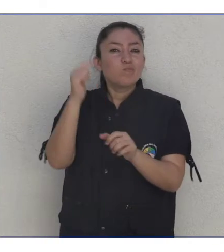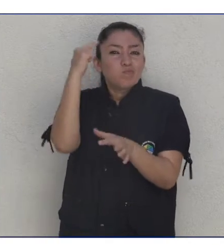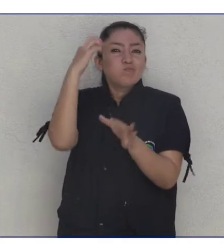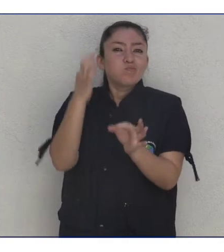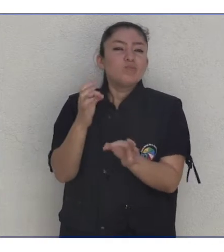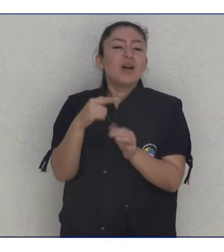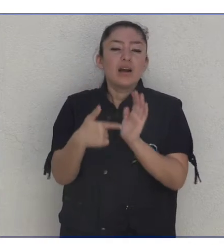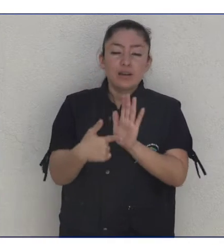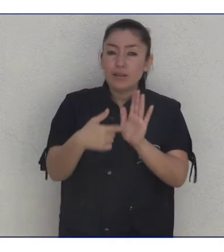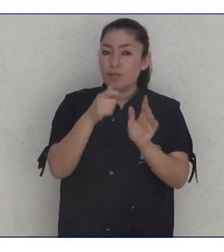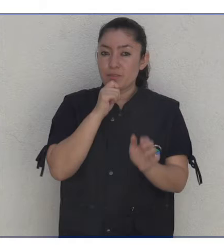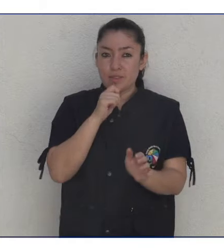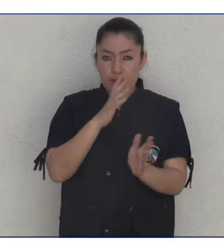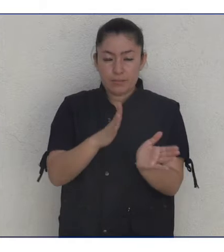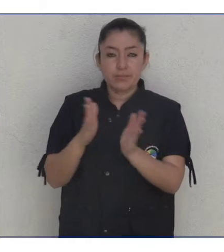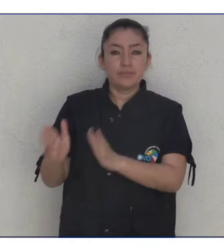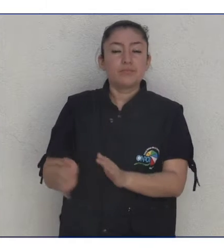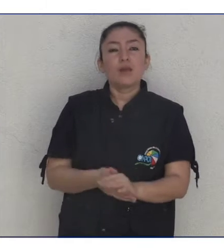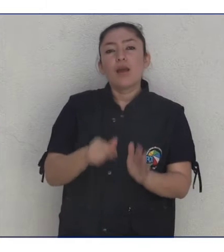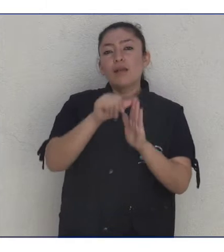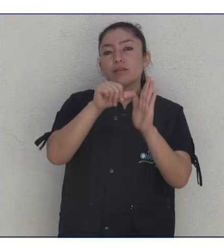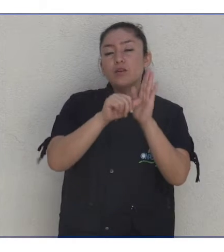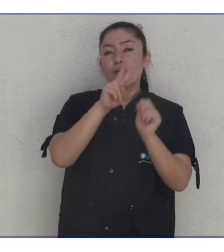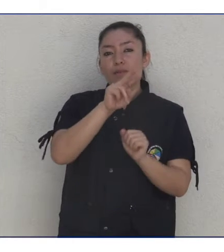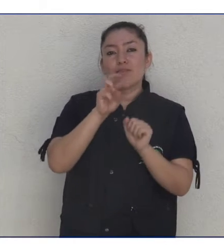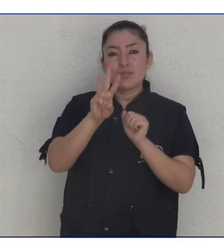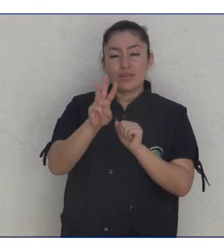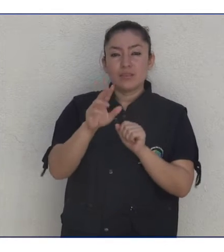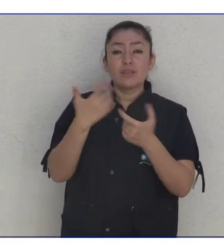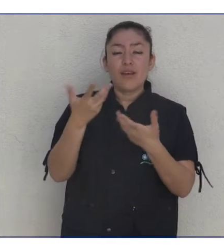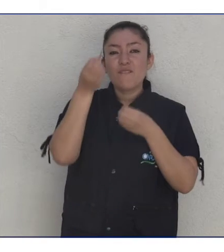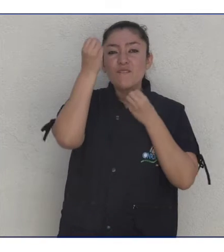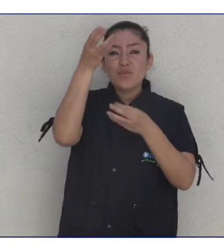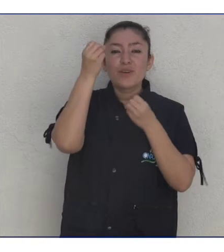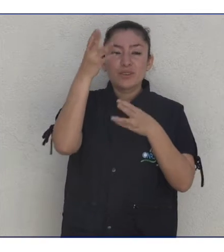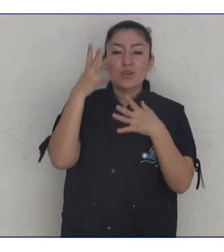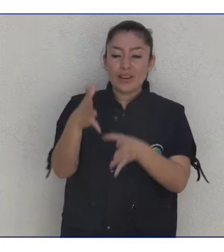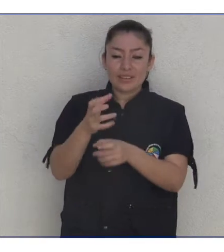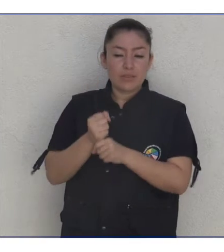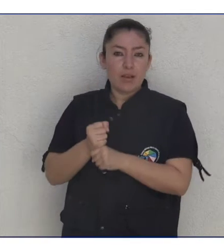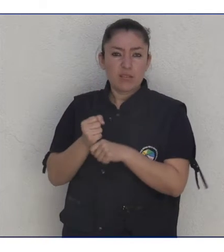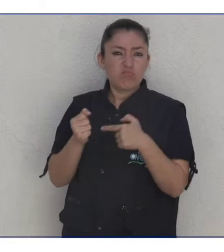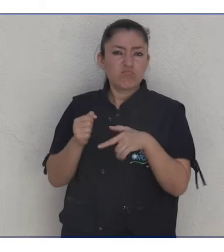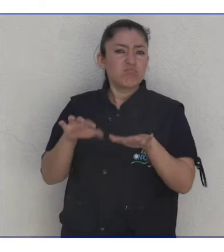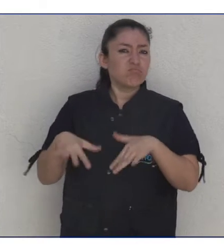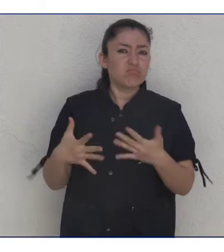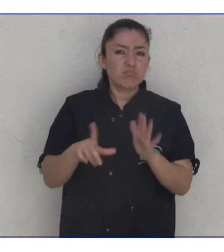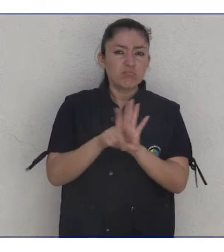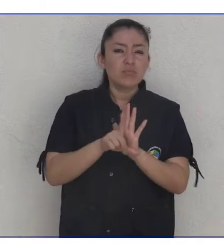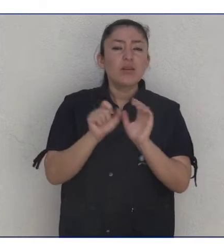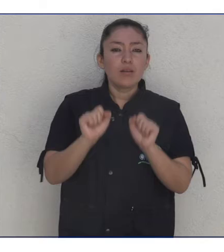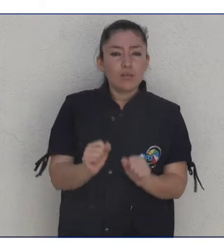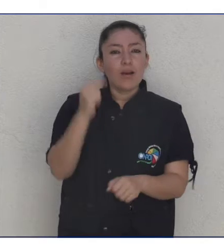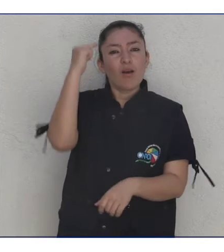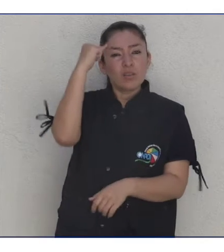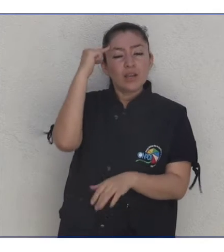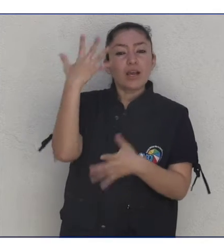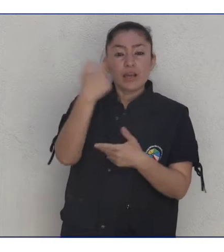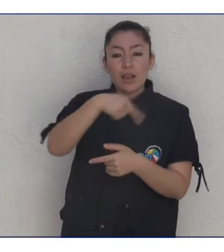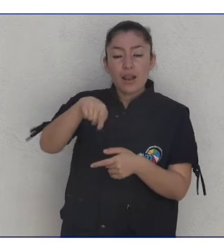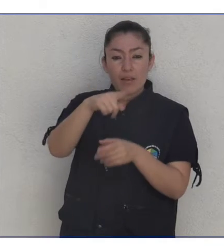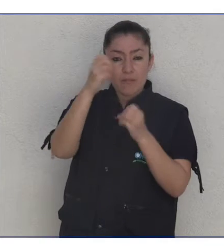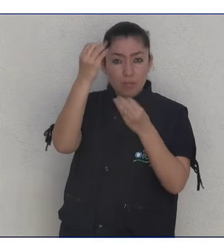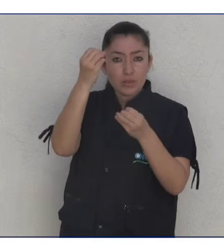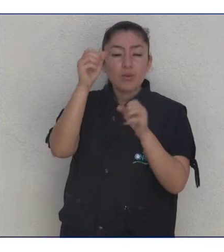consideradas como confidencial. Artículo 23. Información reservada. Para los efectos de esta ley se considera